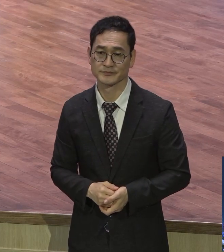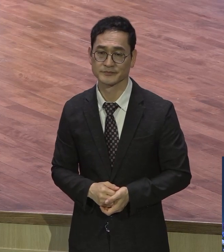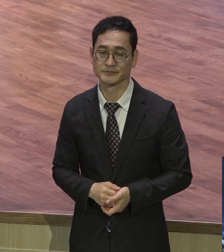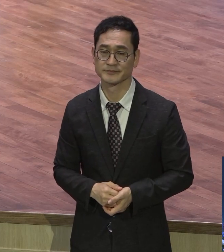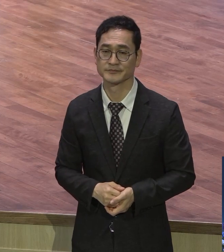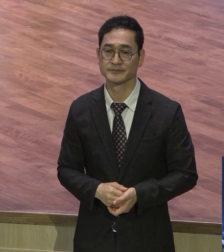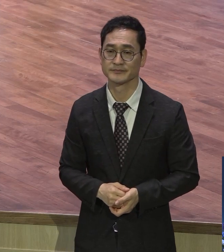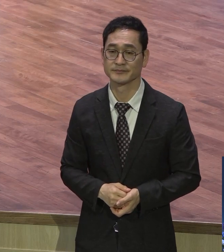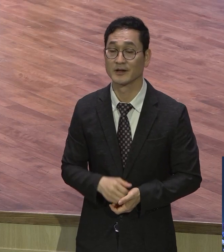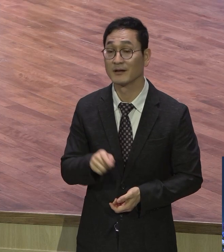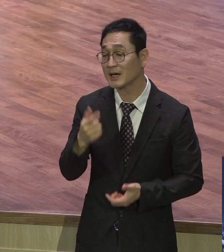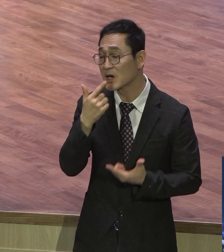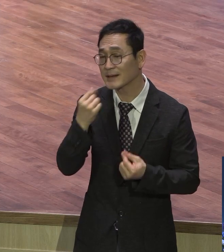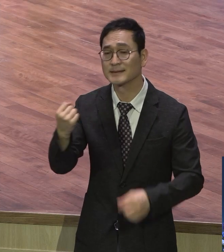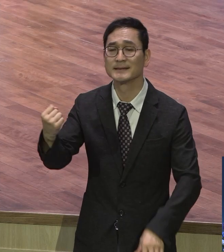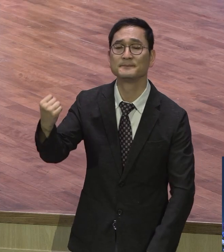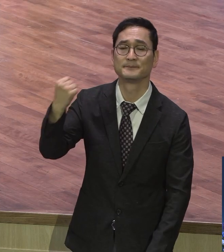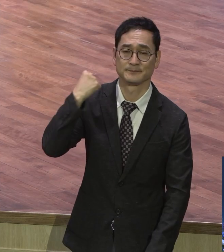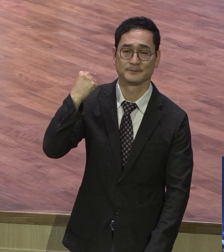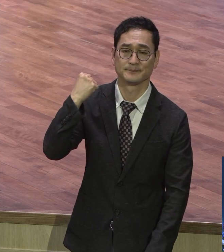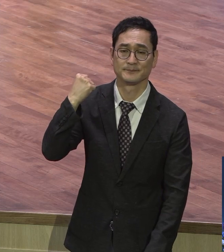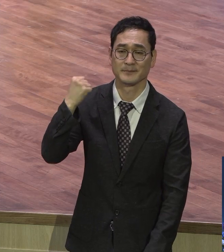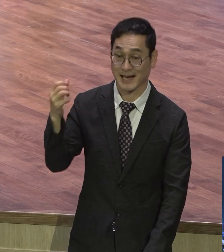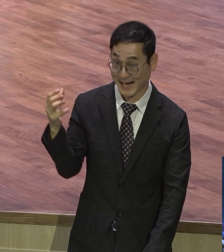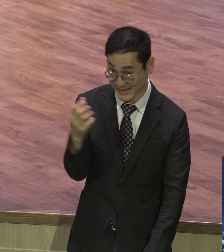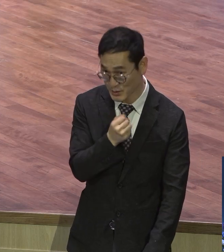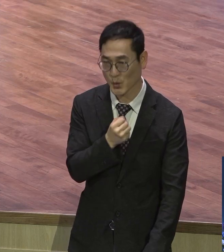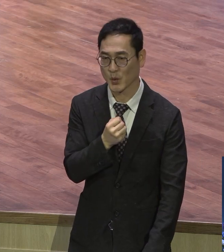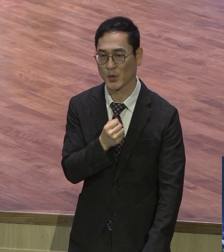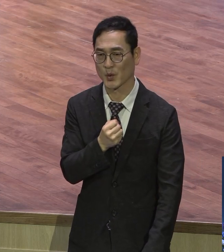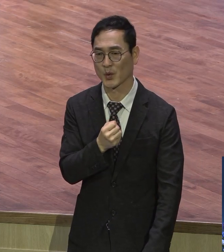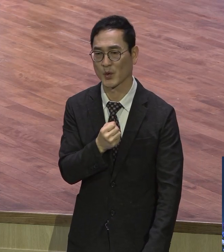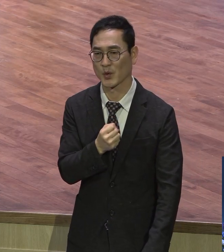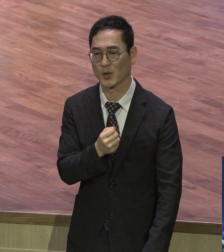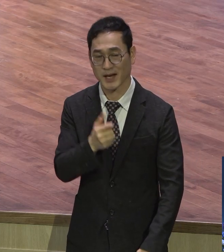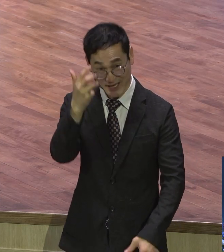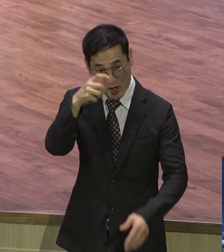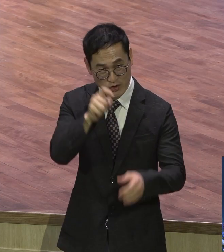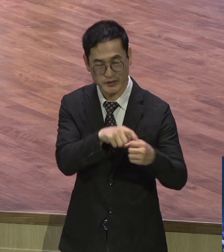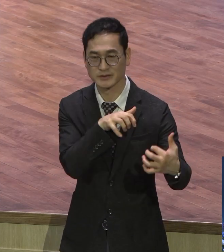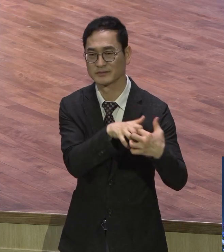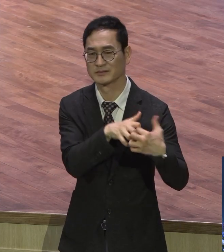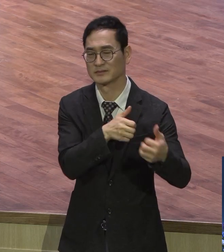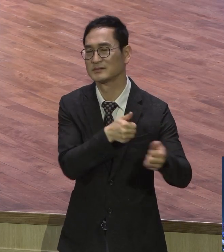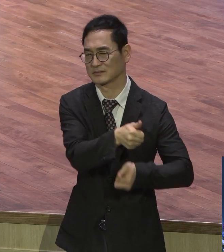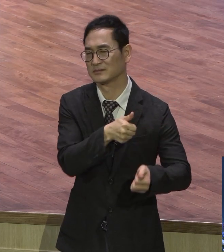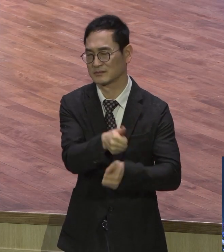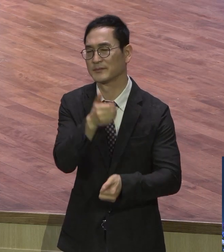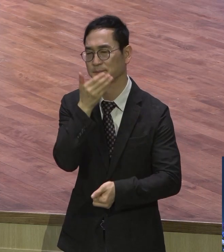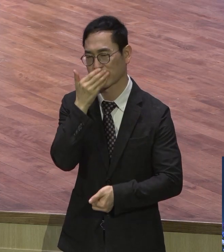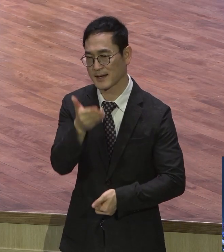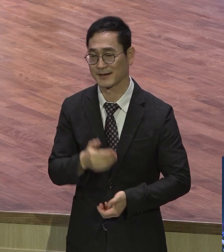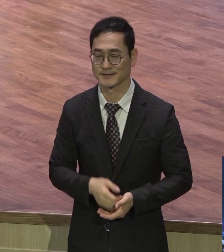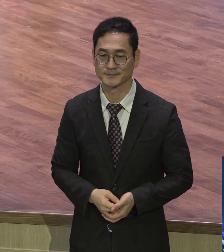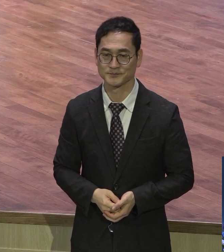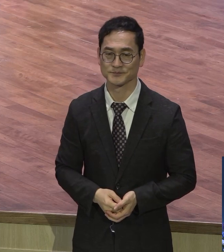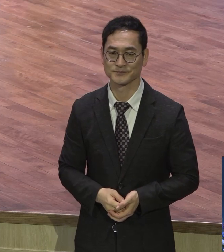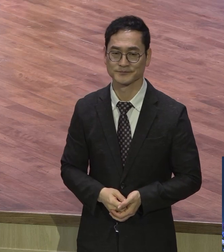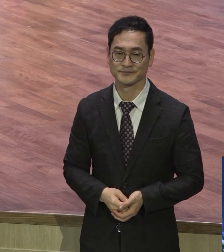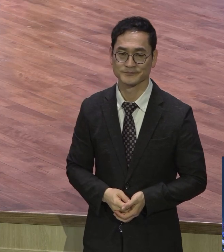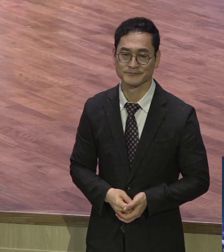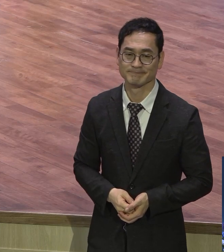그 힘으로 우리가 이겨나가는 거요 매일매일 영적 군사로 싸워나가는 겁니다 영계 모든